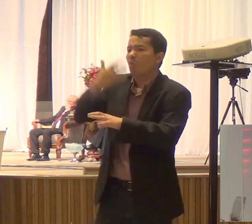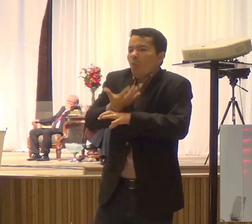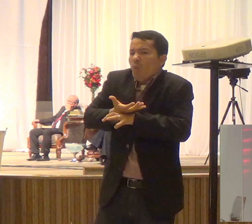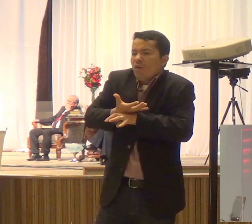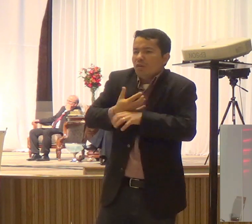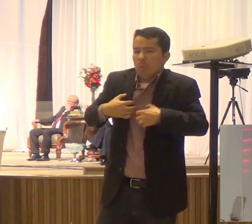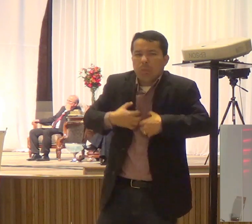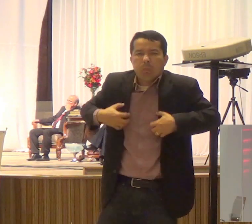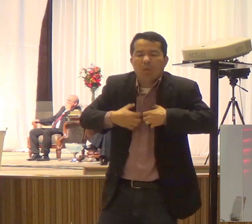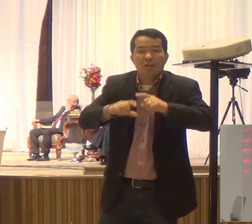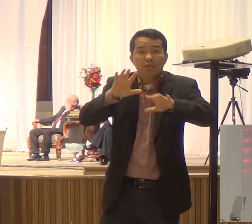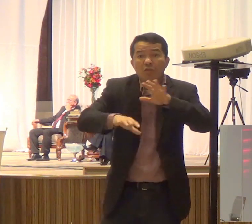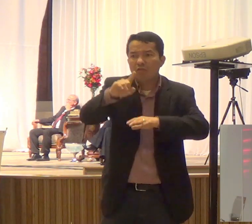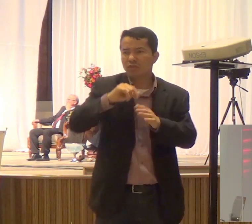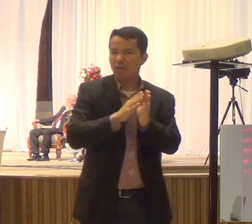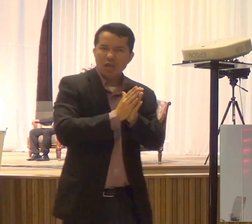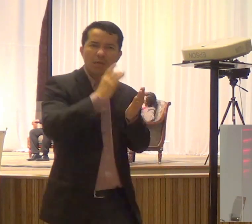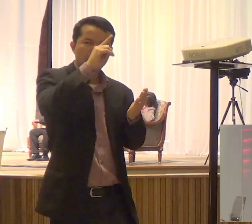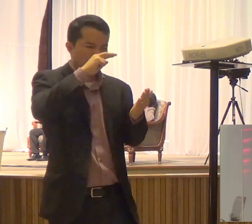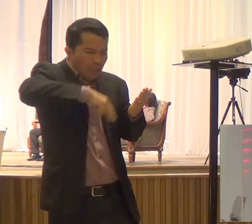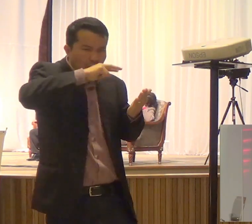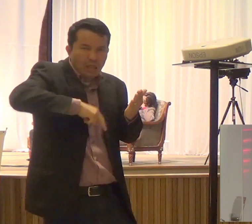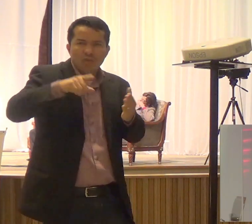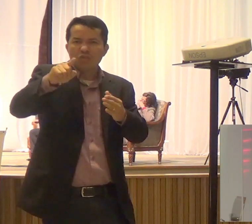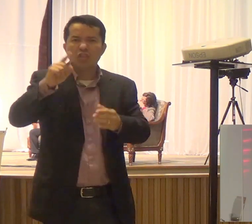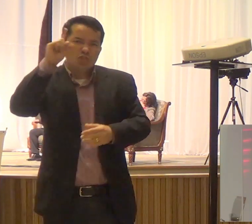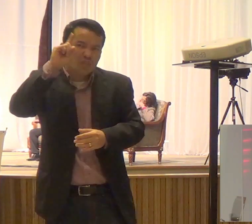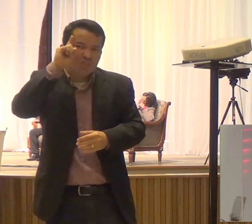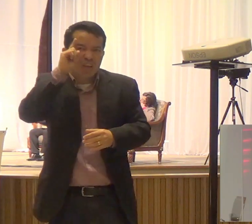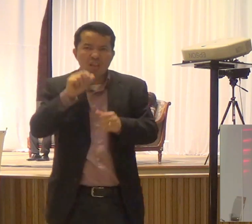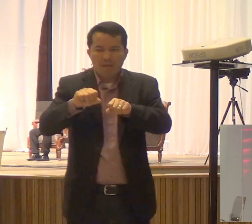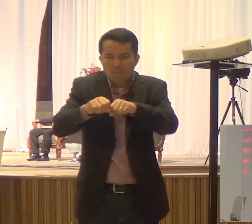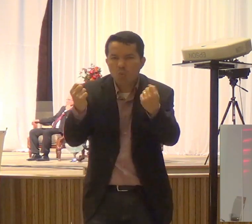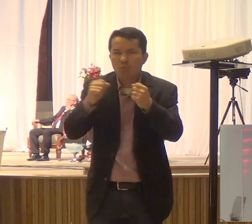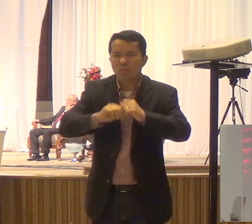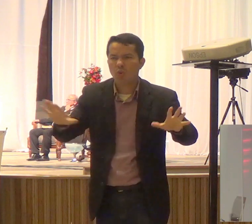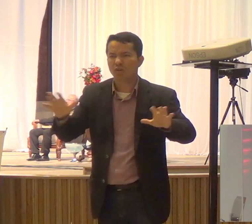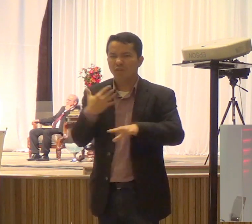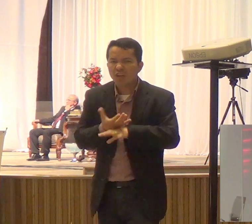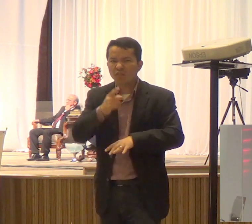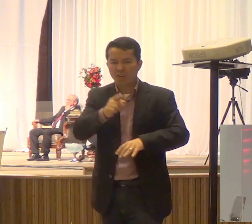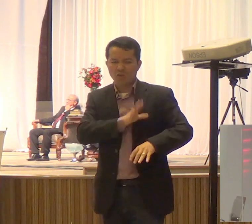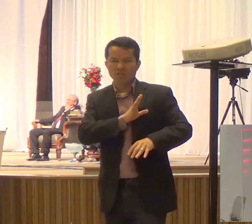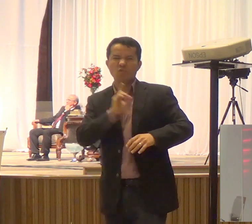com o seu envolvimento com a palavra de Deus, com a sua comunhão diária com Deus seca, com o coração